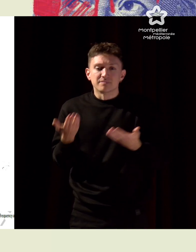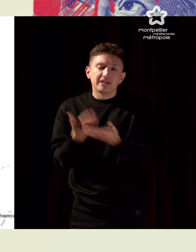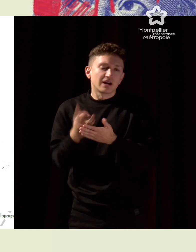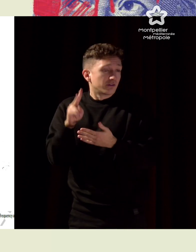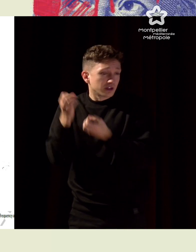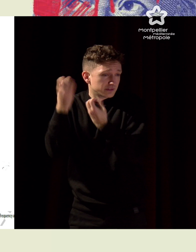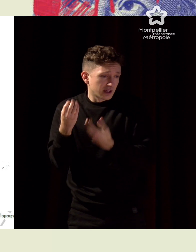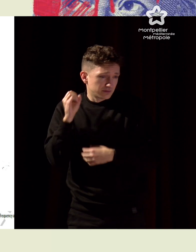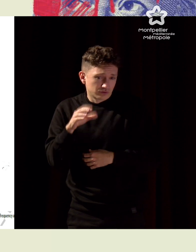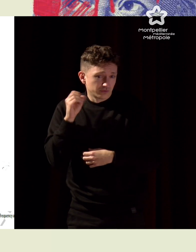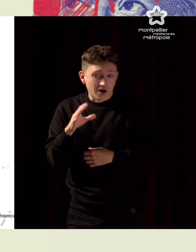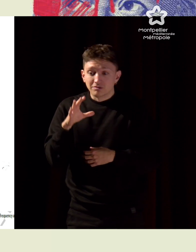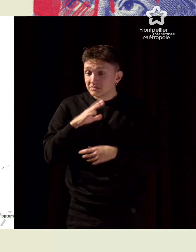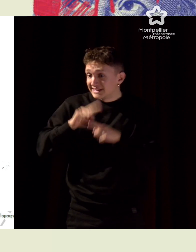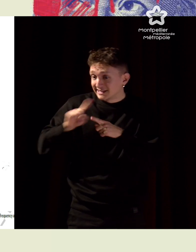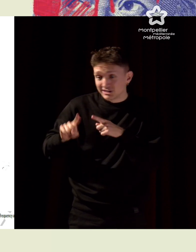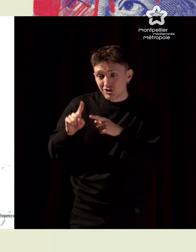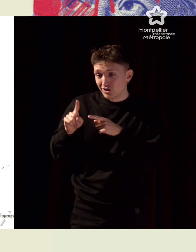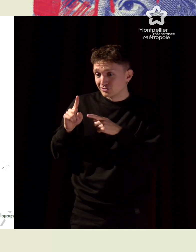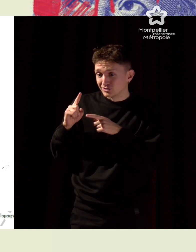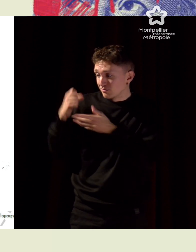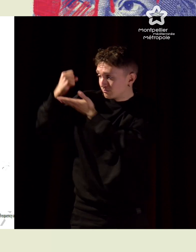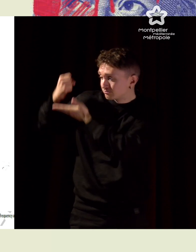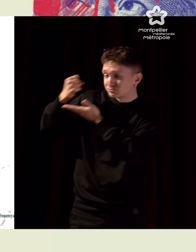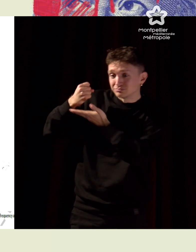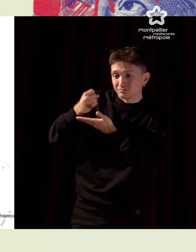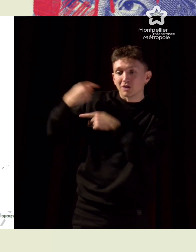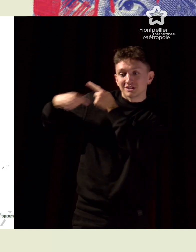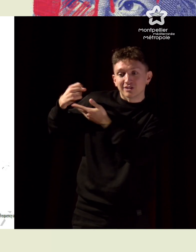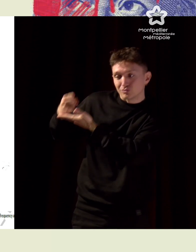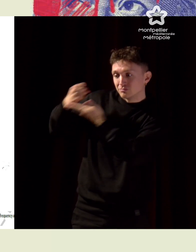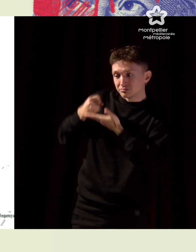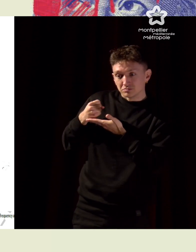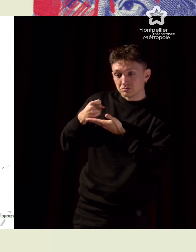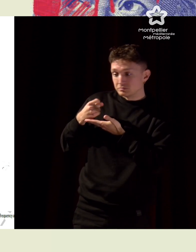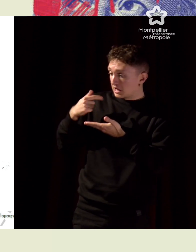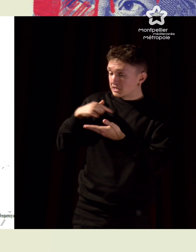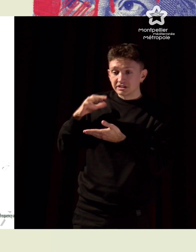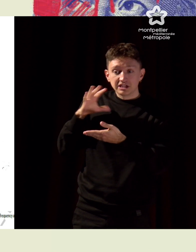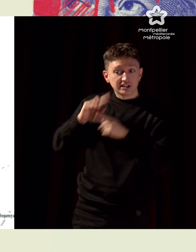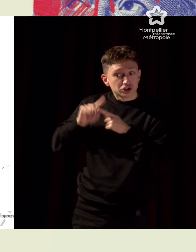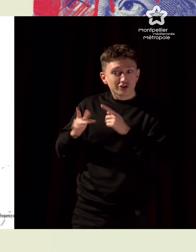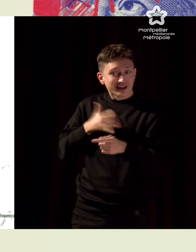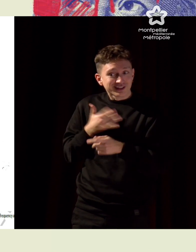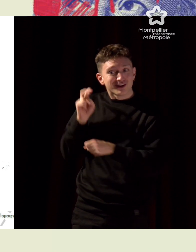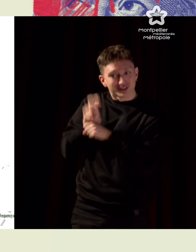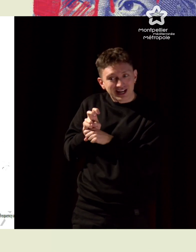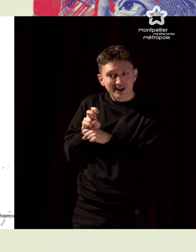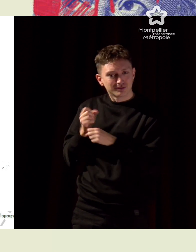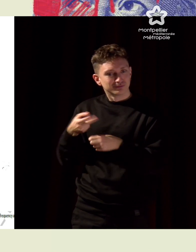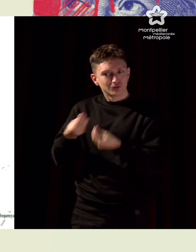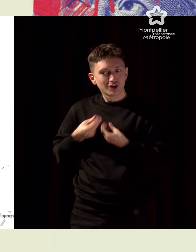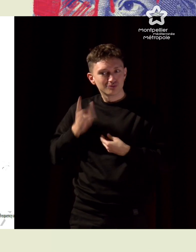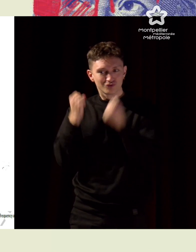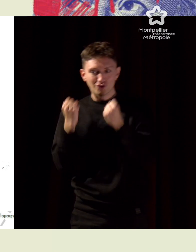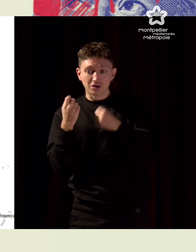est adapté à un moment donné, mais qui peut ne pas être intéressant ou au contraire être défavorable dans